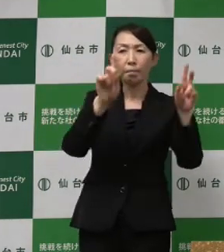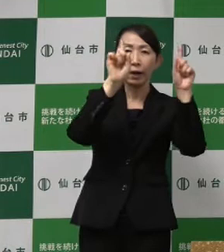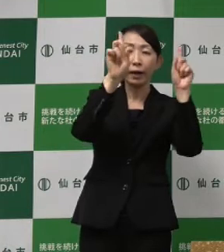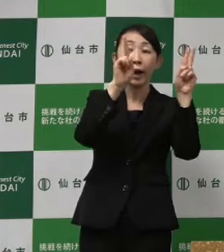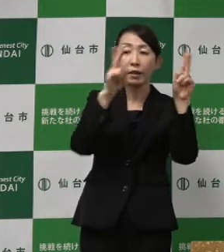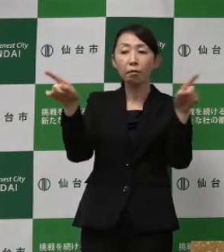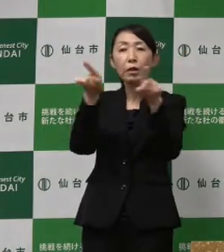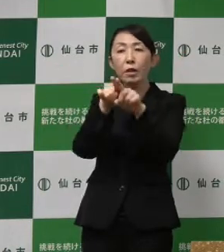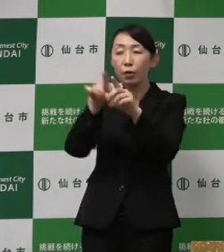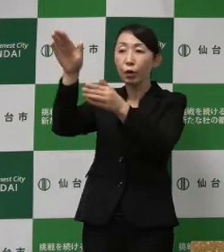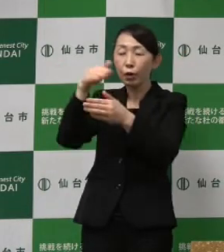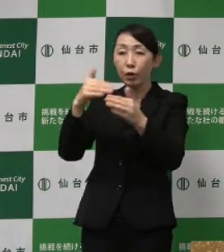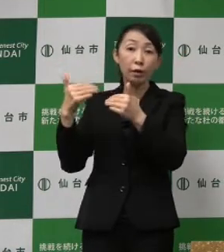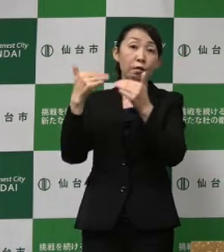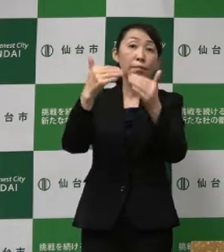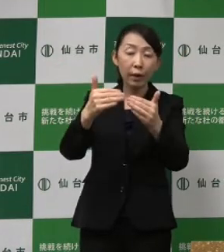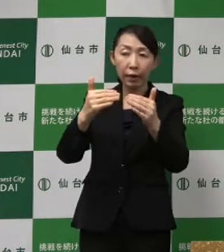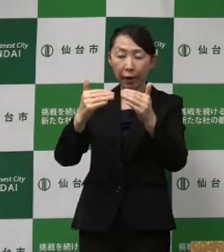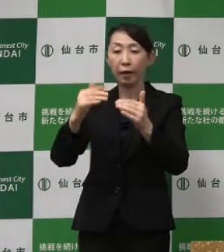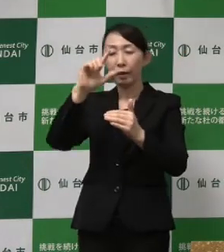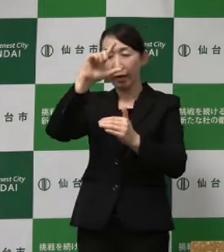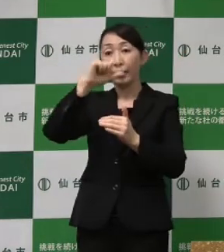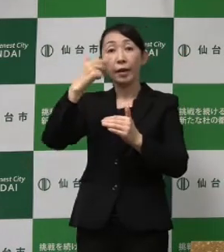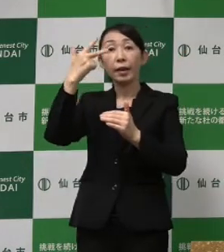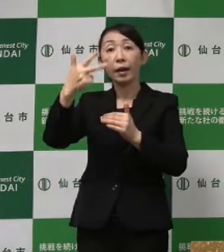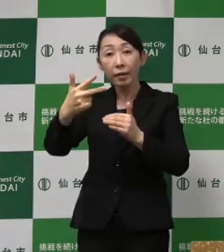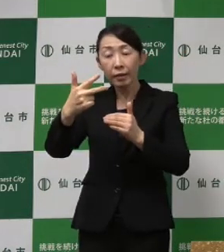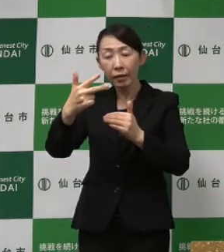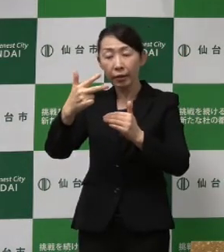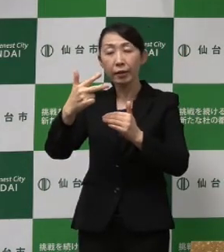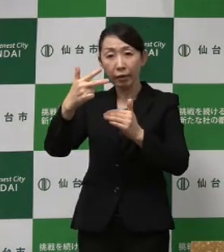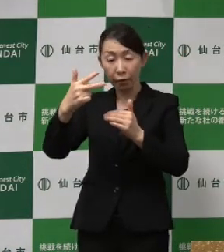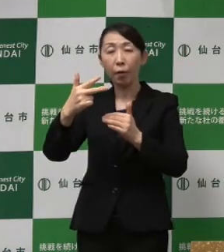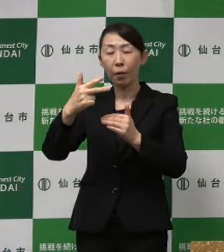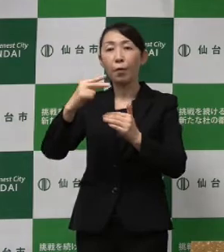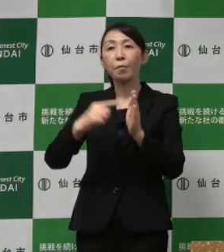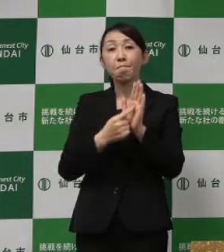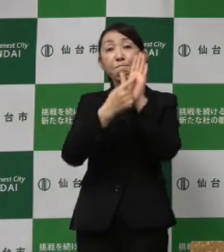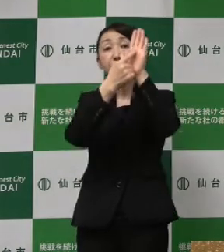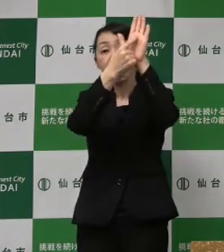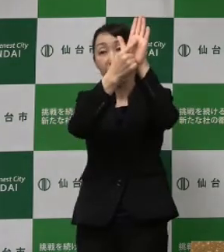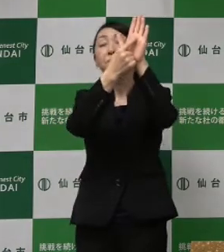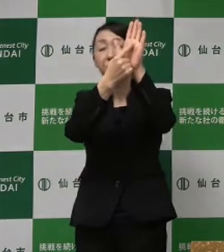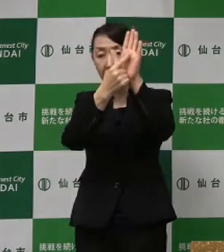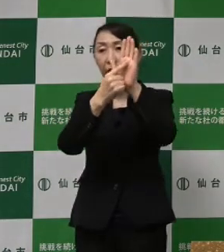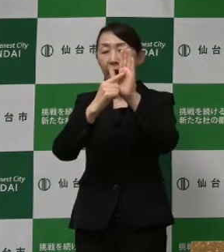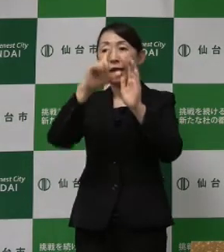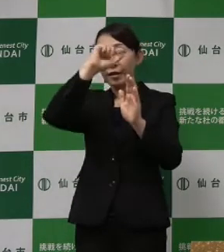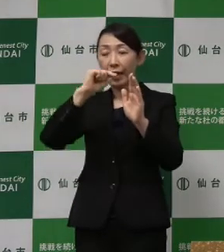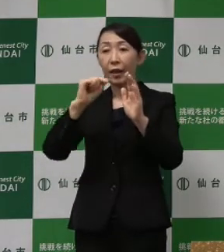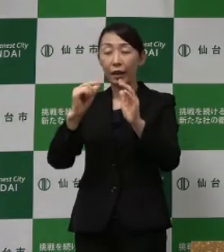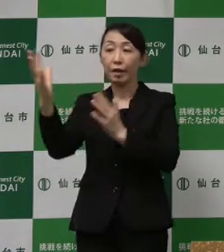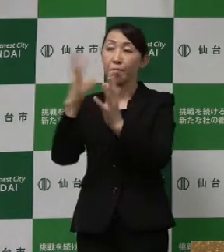都仙台の国際的なプレゼンスの向上と仙台東北の交流人口の回復を図ってまい